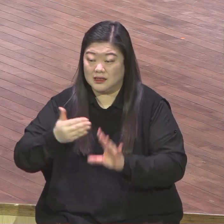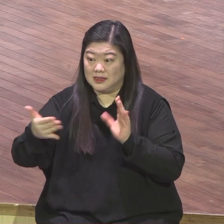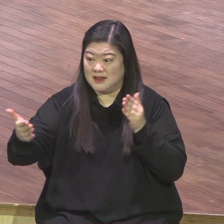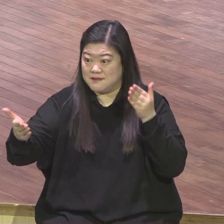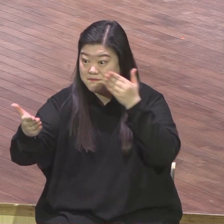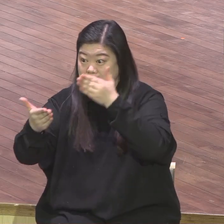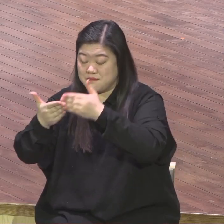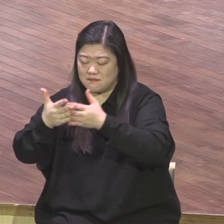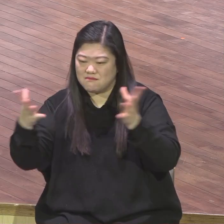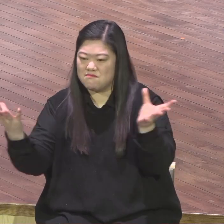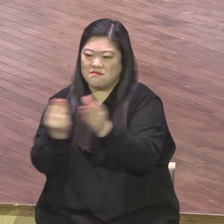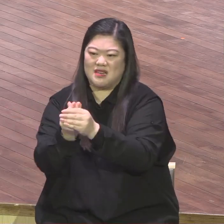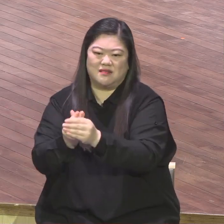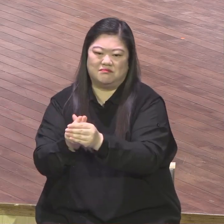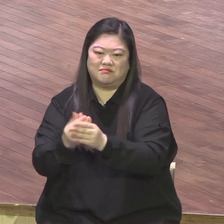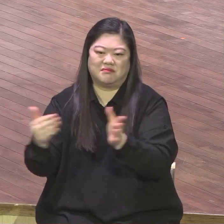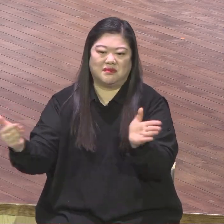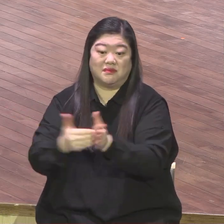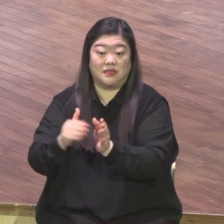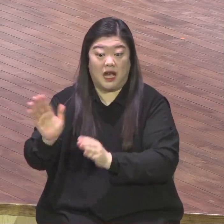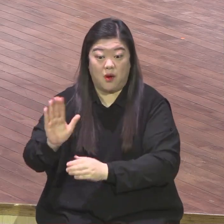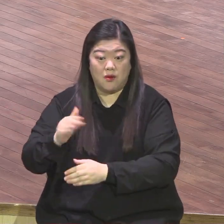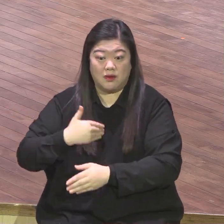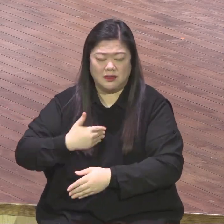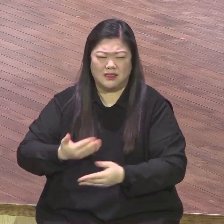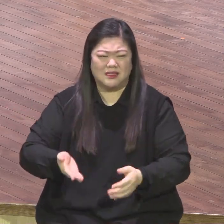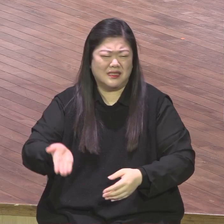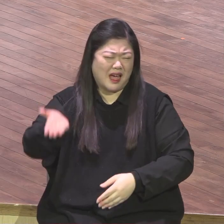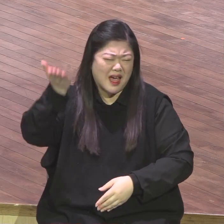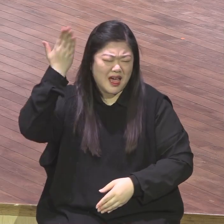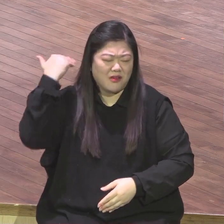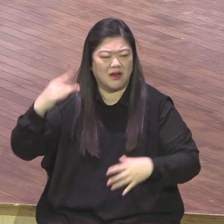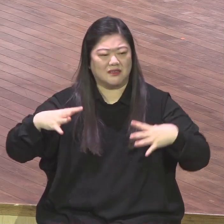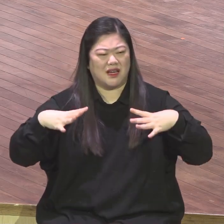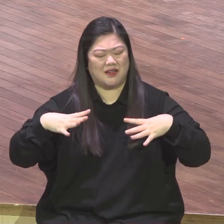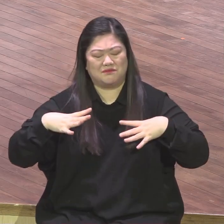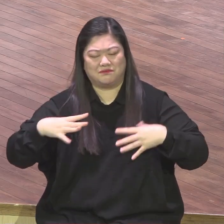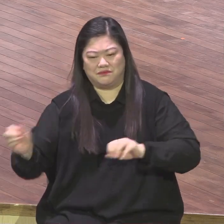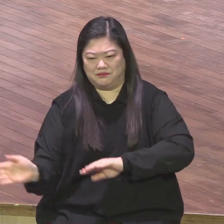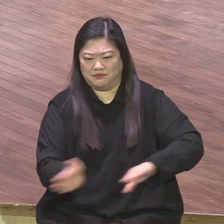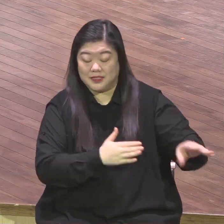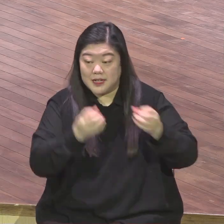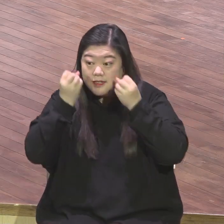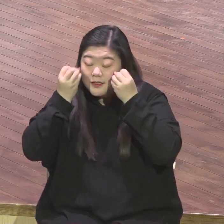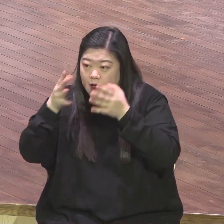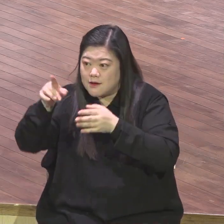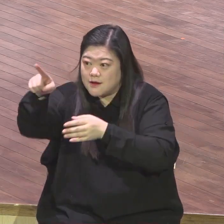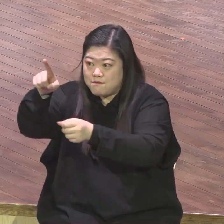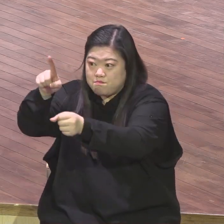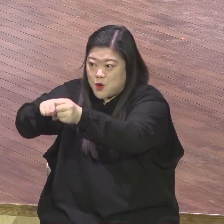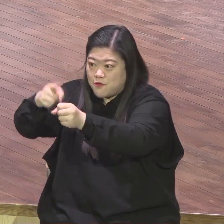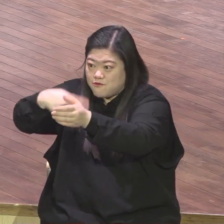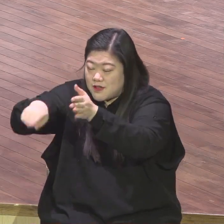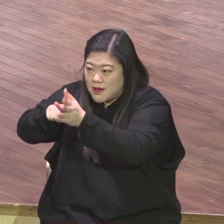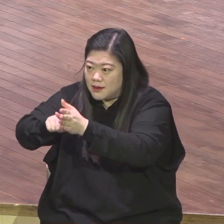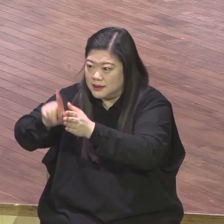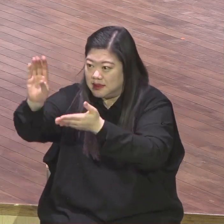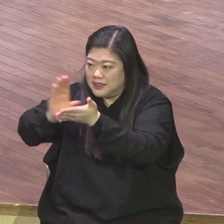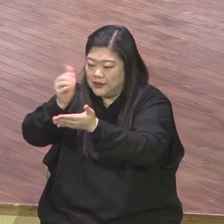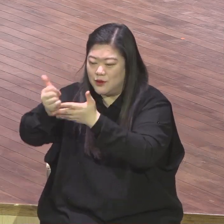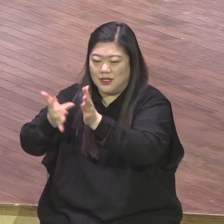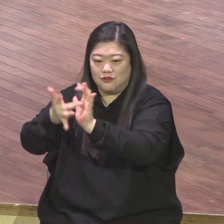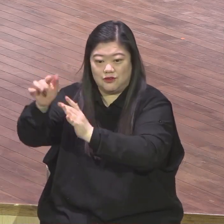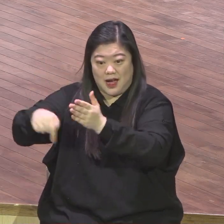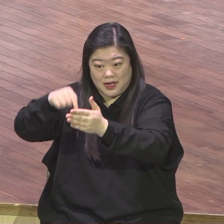아니하고 오직 한 일, 즉 뒤에 있는 것은 잊어버리고 앞에 있는 것을 잡으려고 푯대를 향하여 그리스도 예수